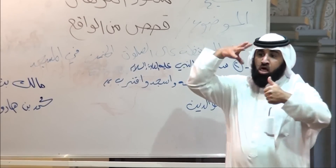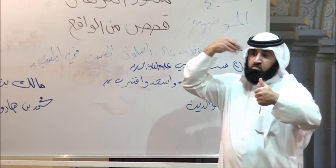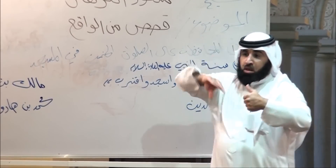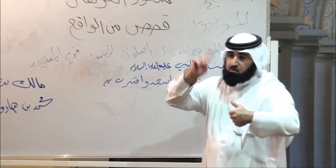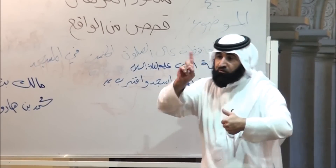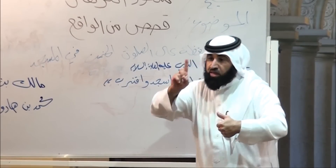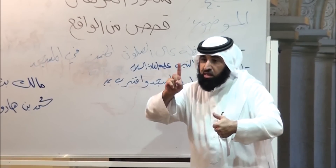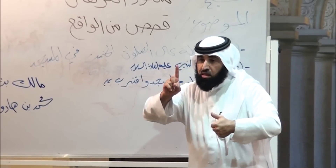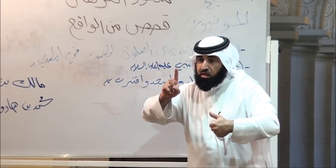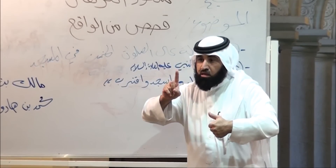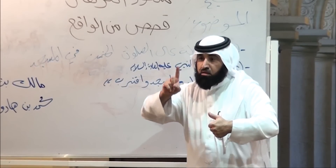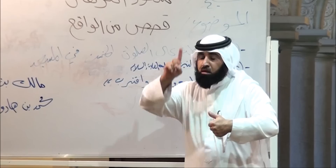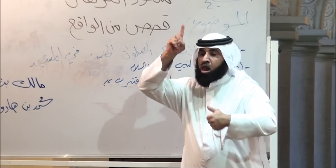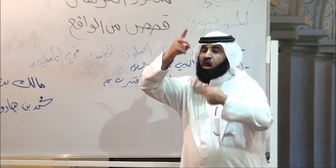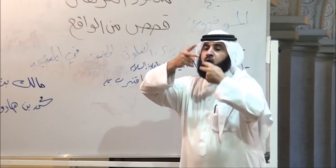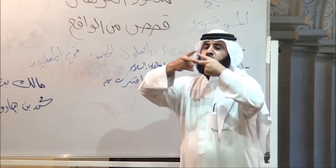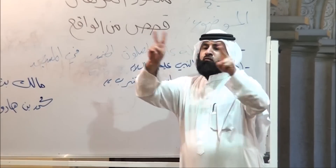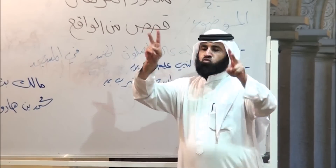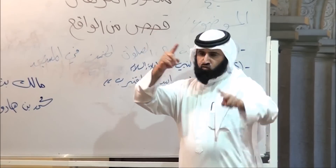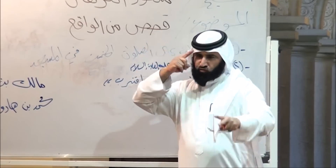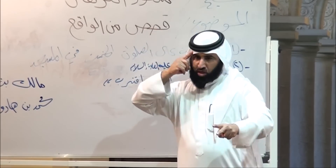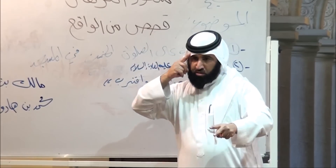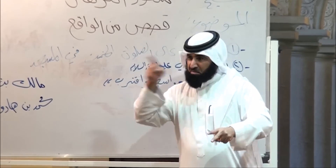فإن الله غفور رحيم.